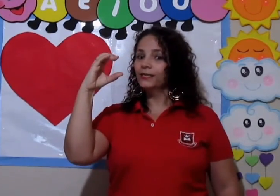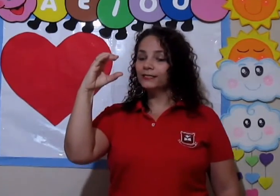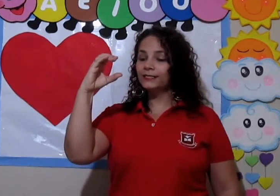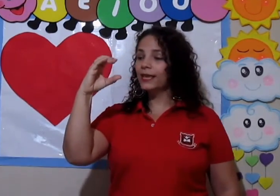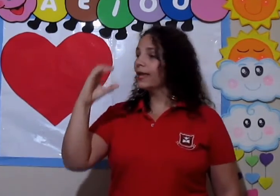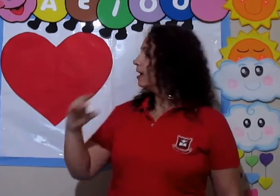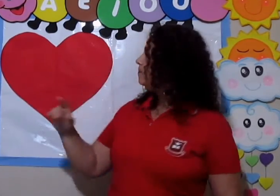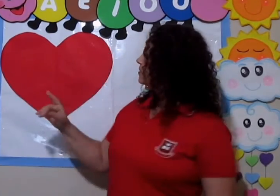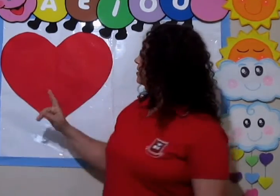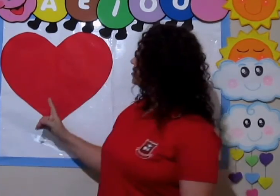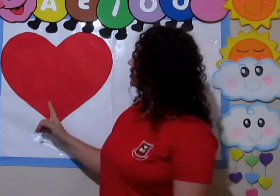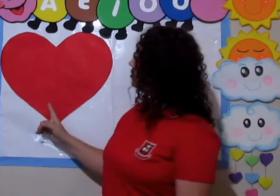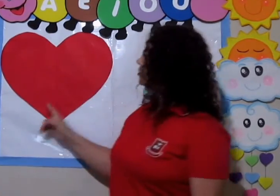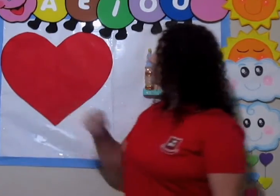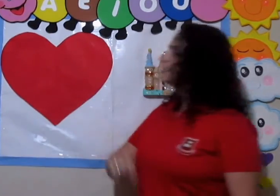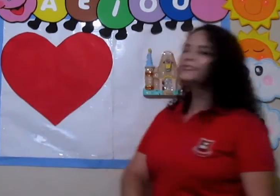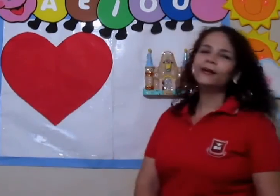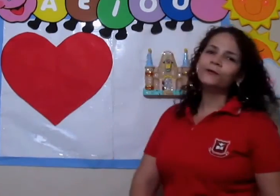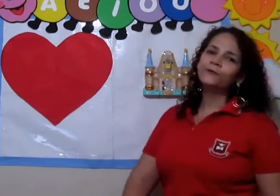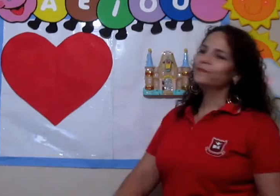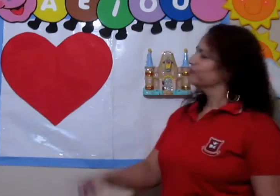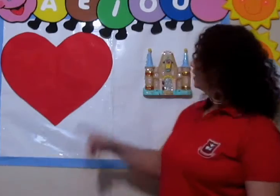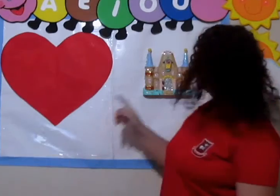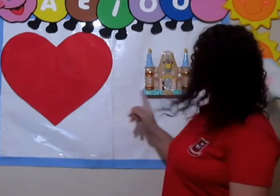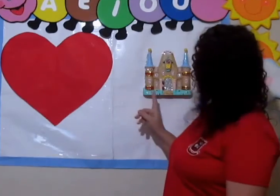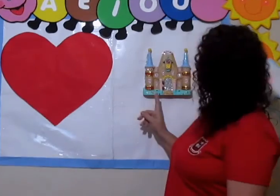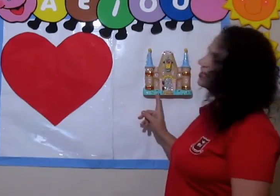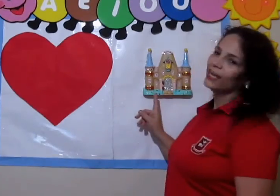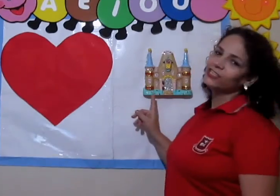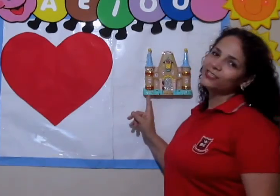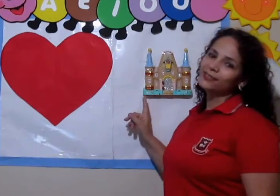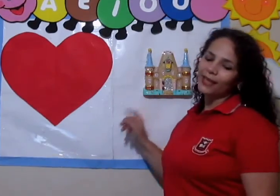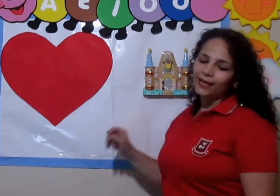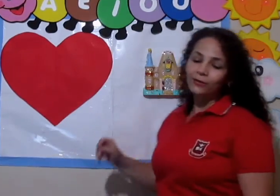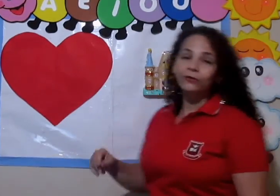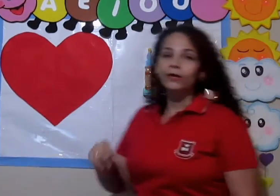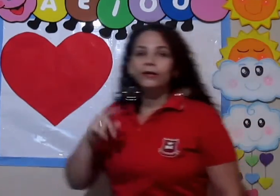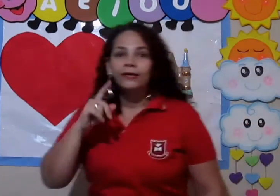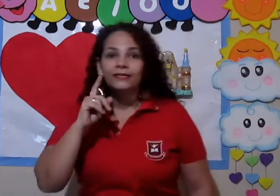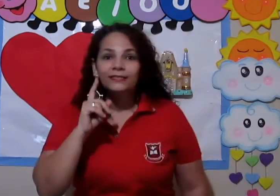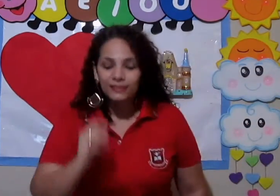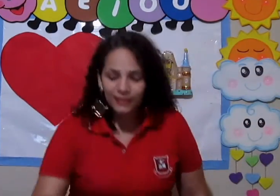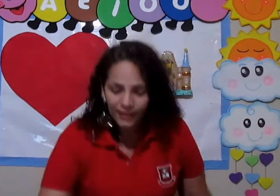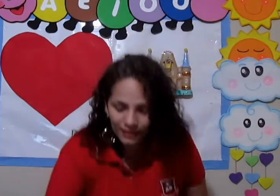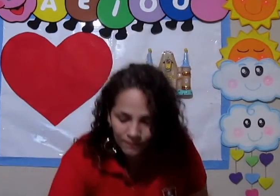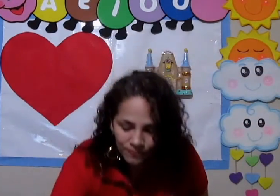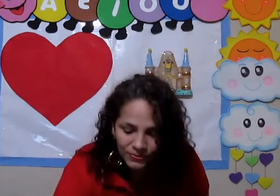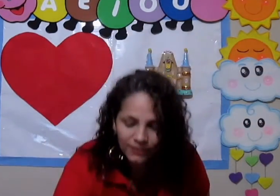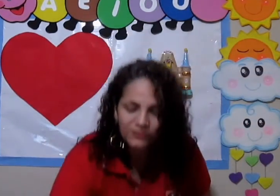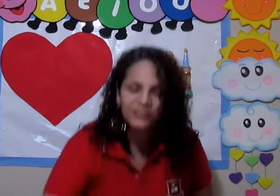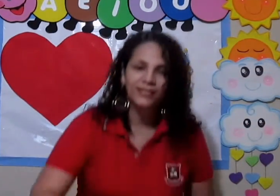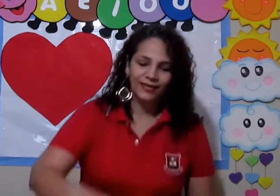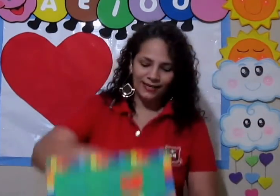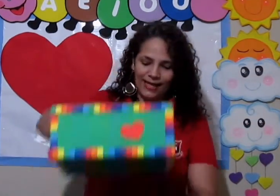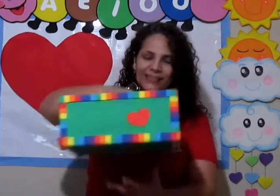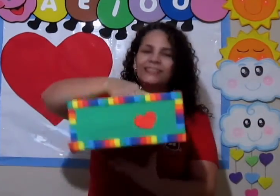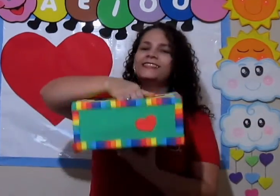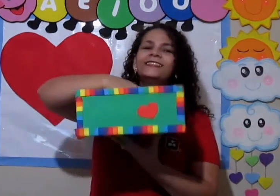C de coração. C de castelo, C de